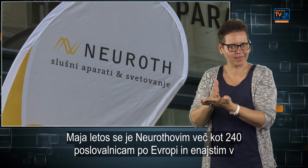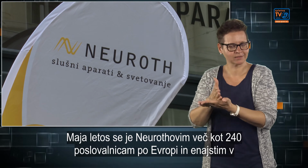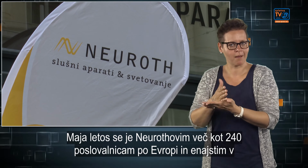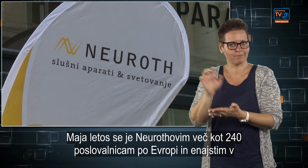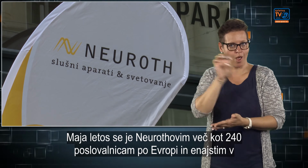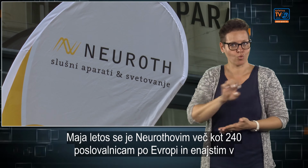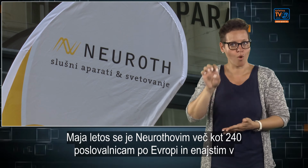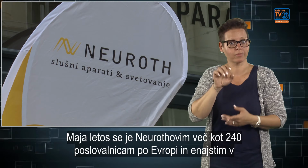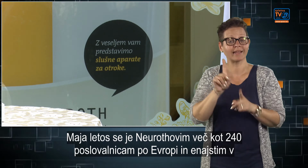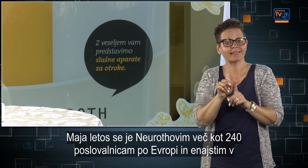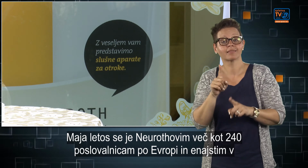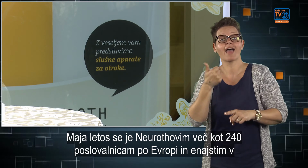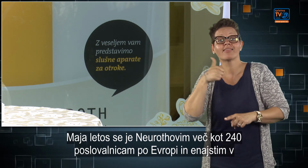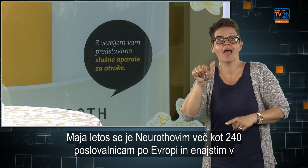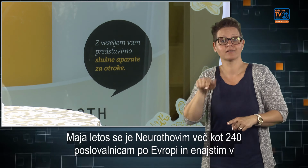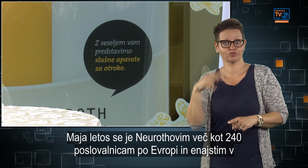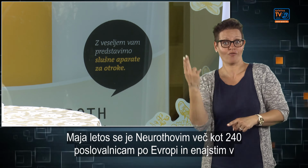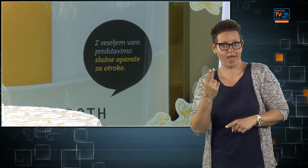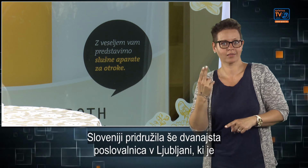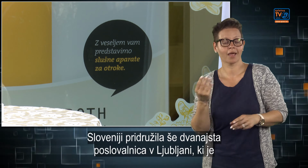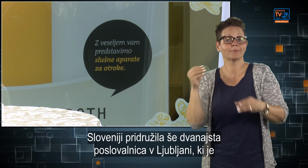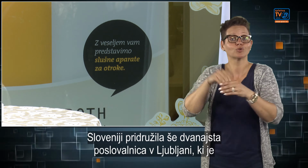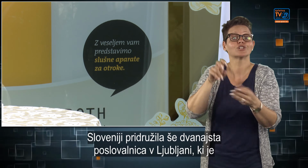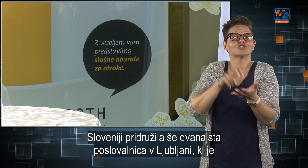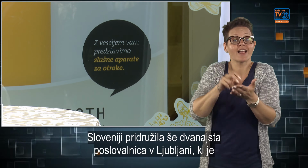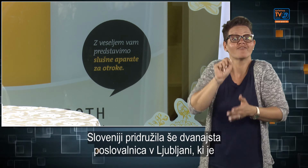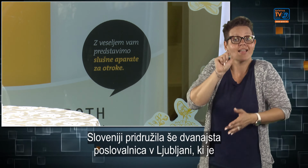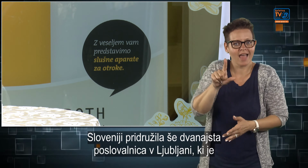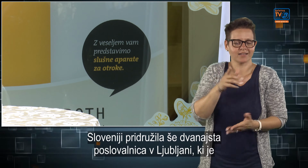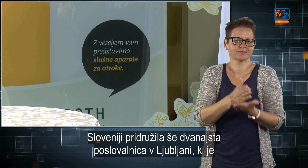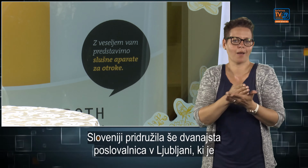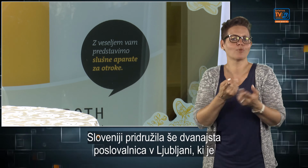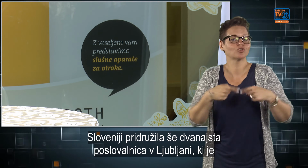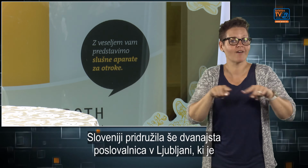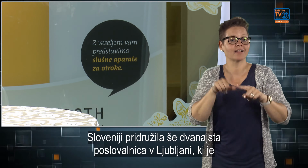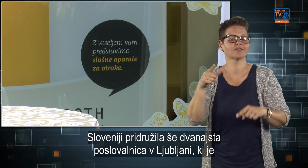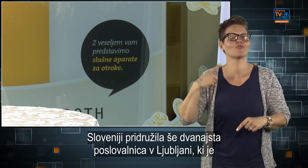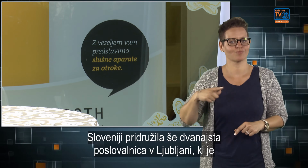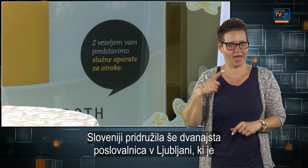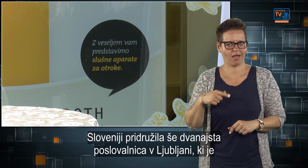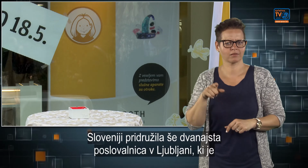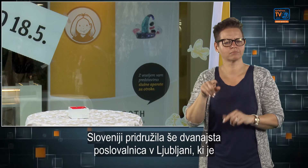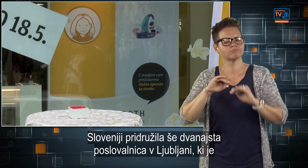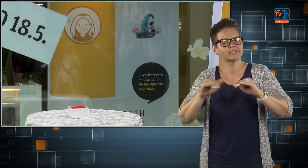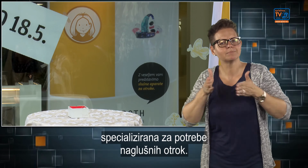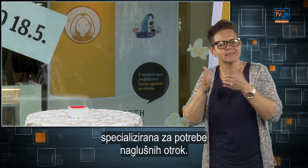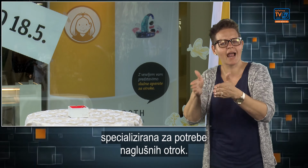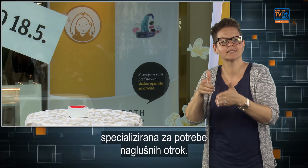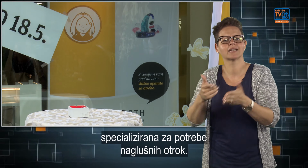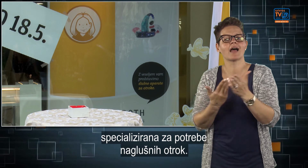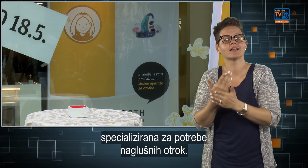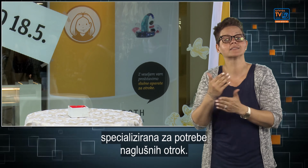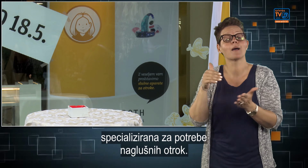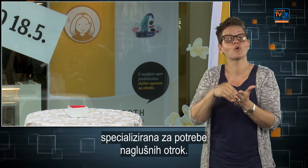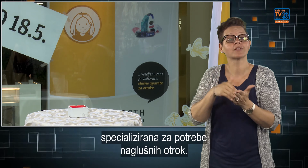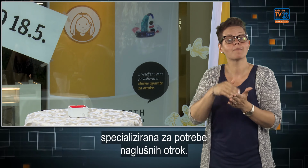po Evropi in 11 v Sloveniji pridružila še 12. poslovalnica v Ljubljani, ki je specializirana za